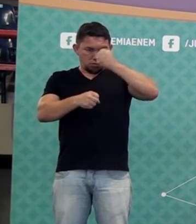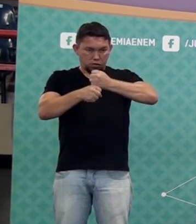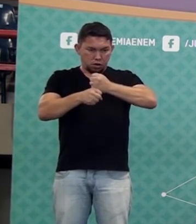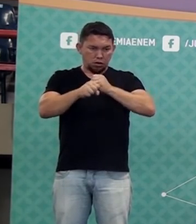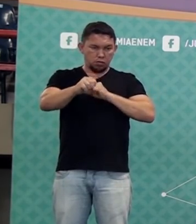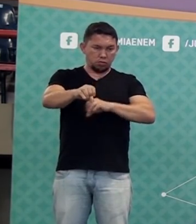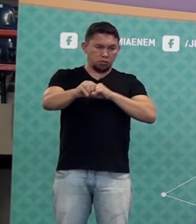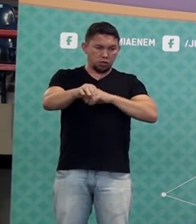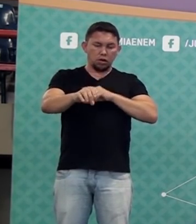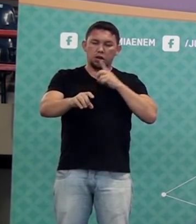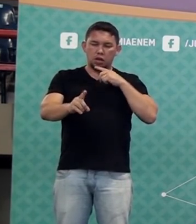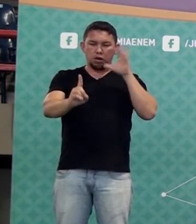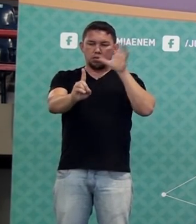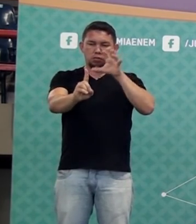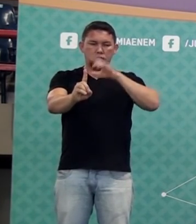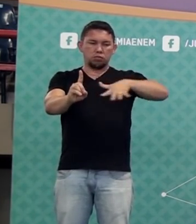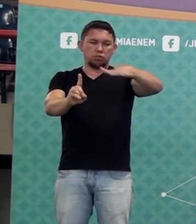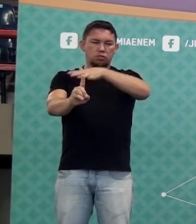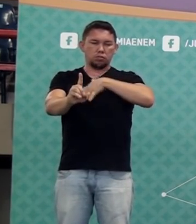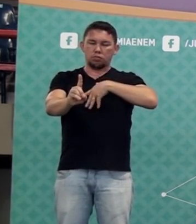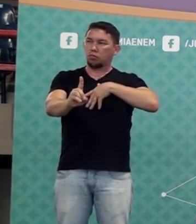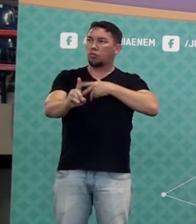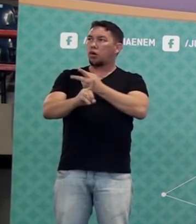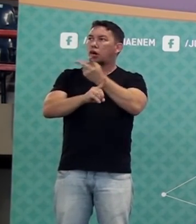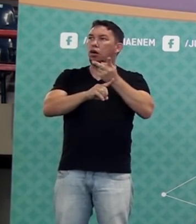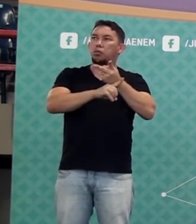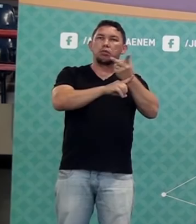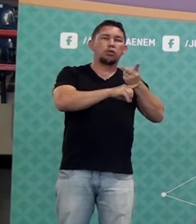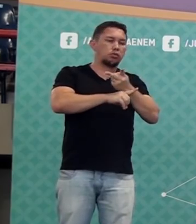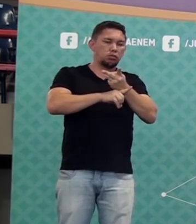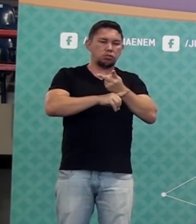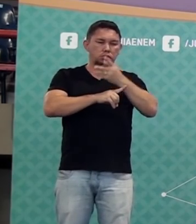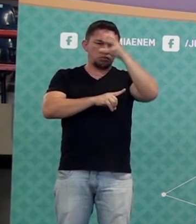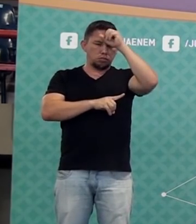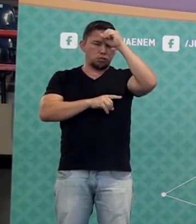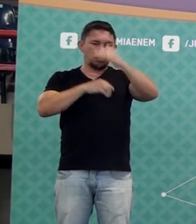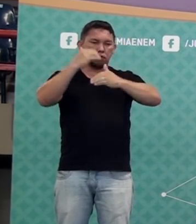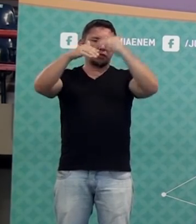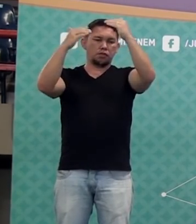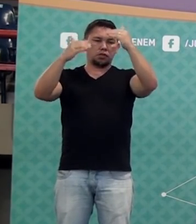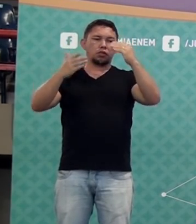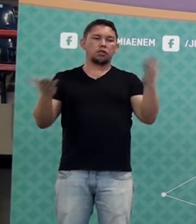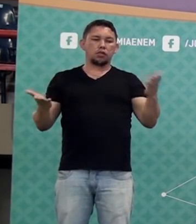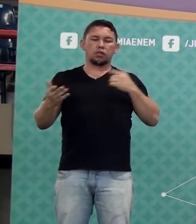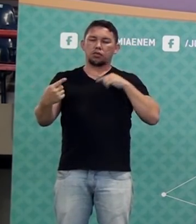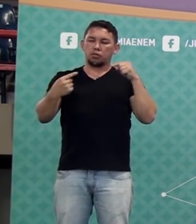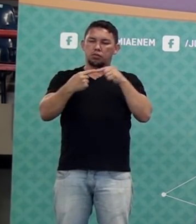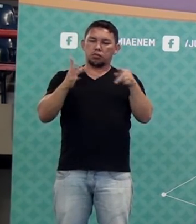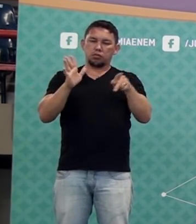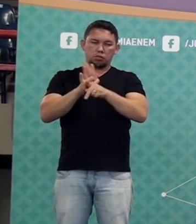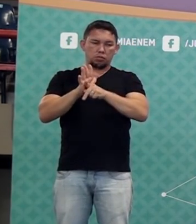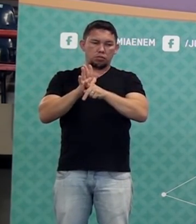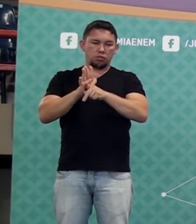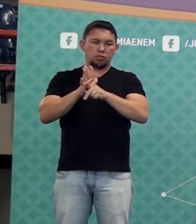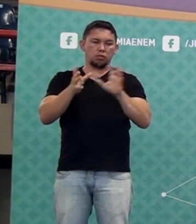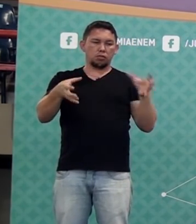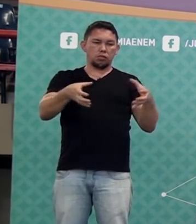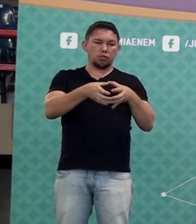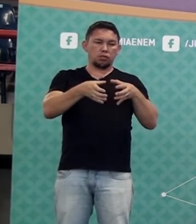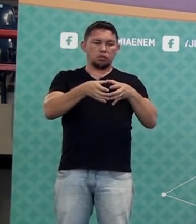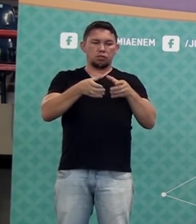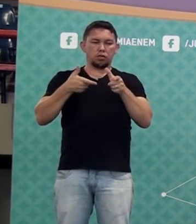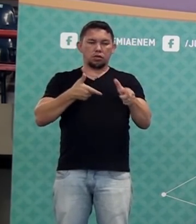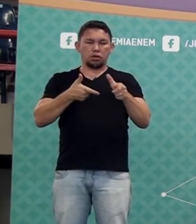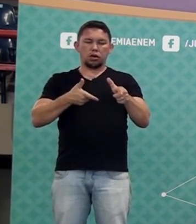que ensina, é aquele que fascina no discípulo o amor ao conhecimento. São algumas das máximas que devem ser